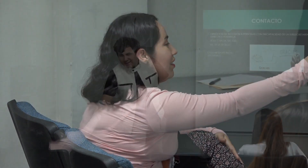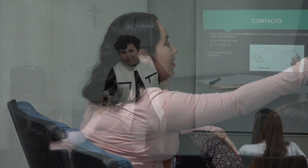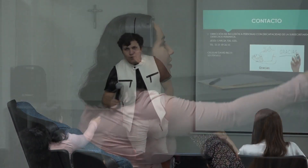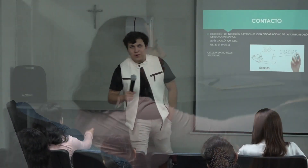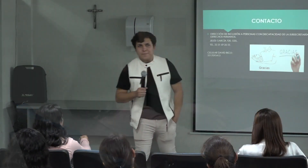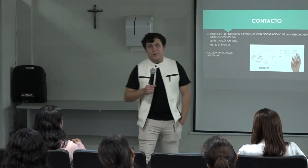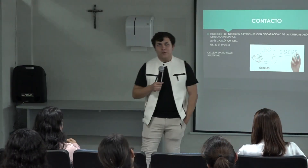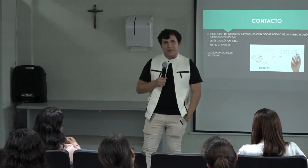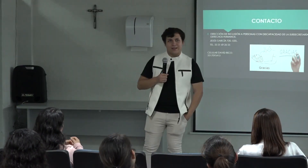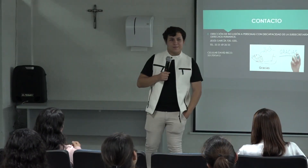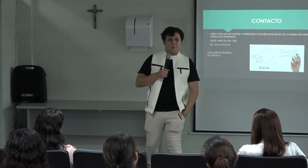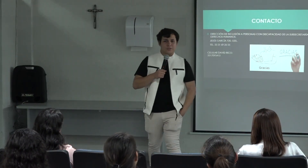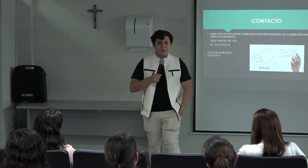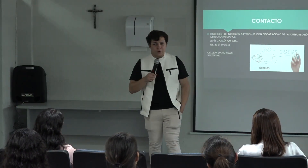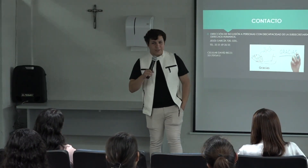Muy buena pregunta, muy psicológica.